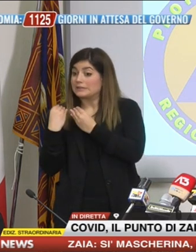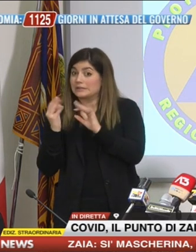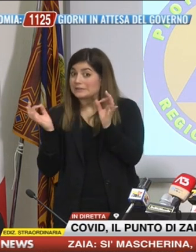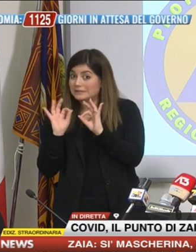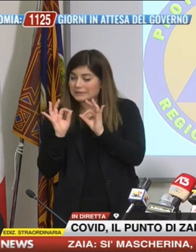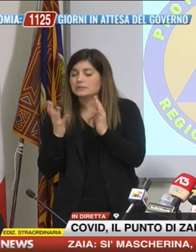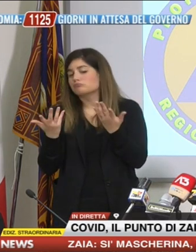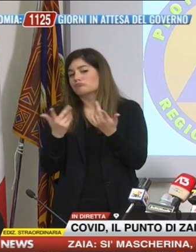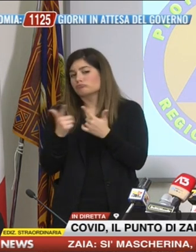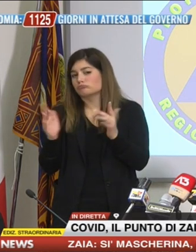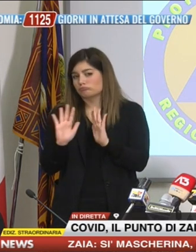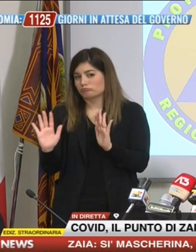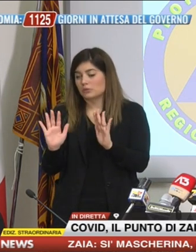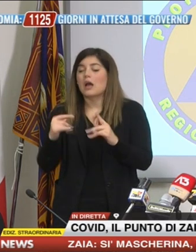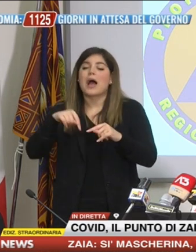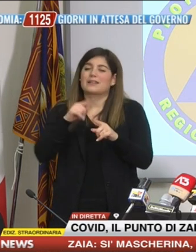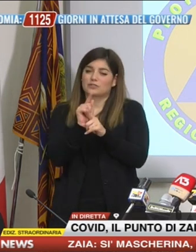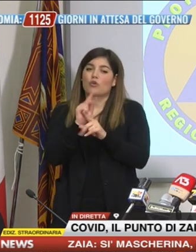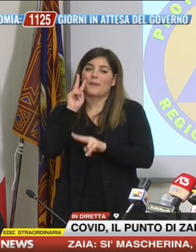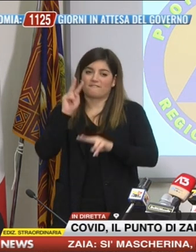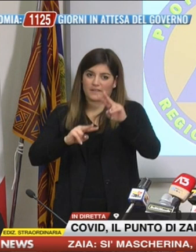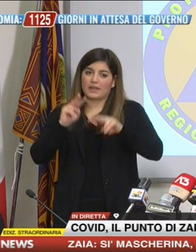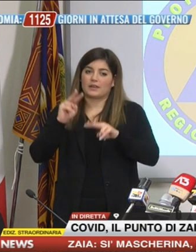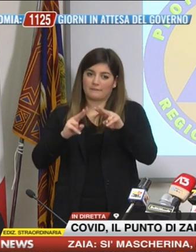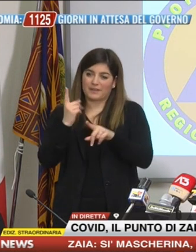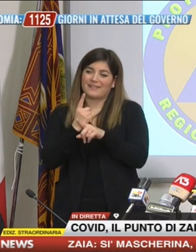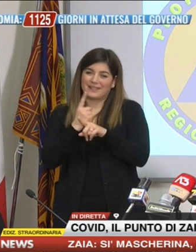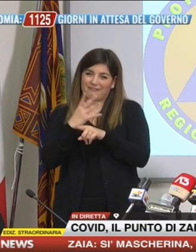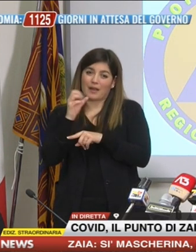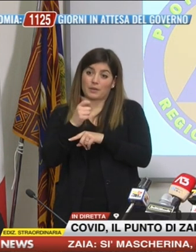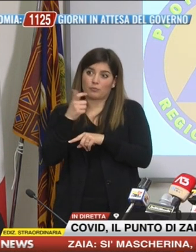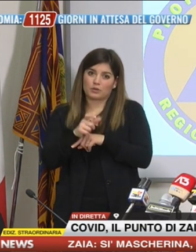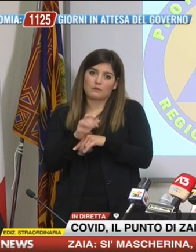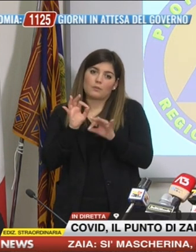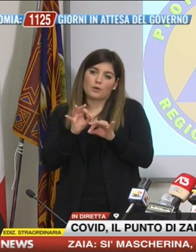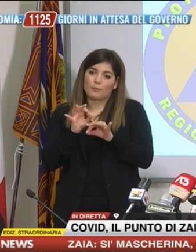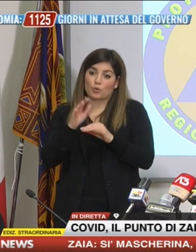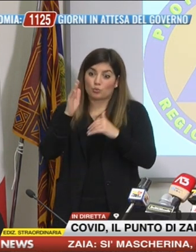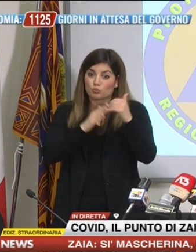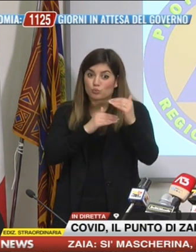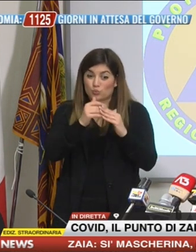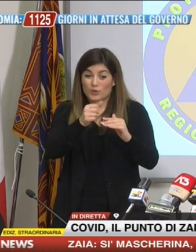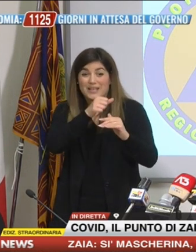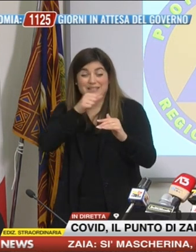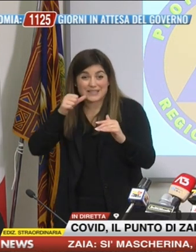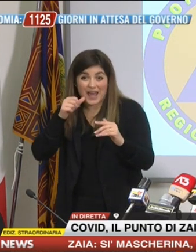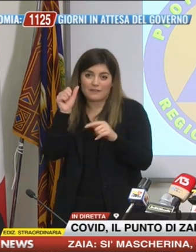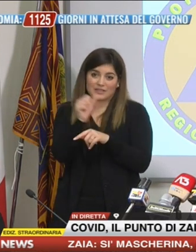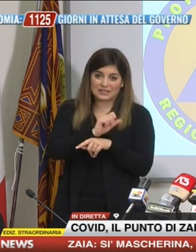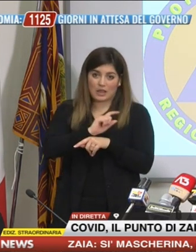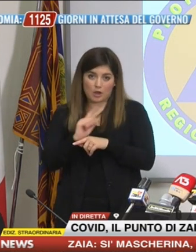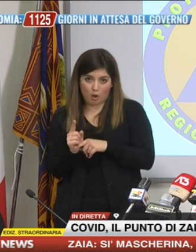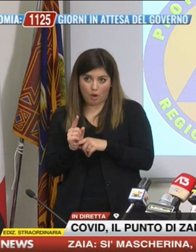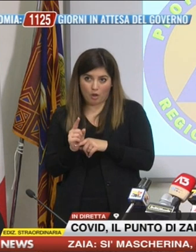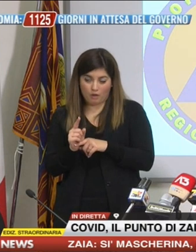loro anche una verifica per capire effettivamente la vera utilità e il bisogno di queste strutture, che è molto diverso da